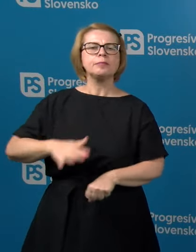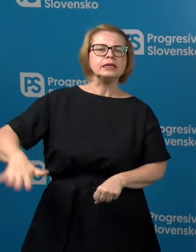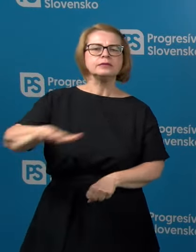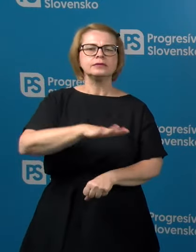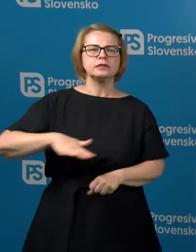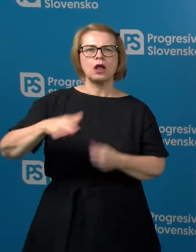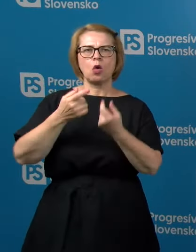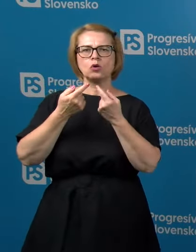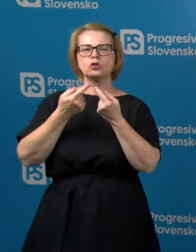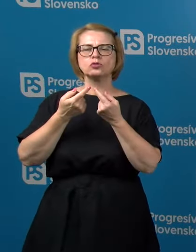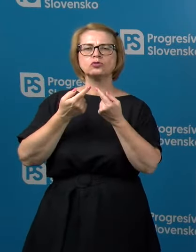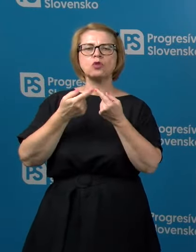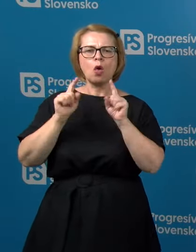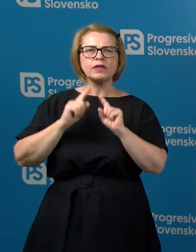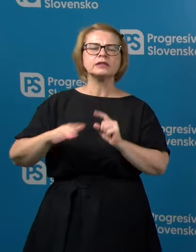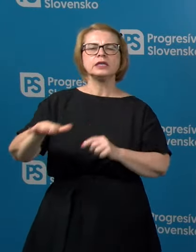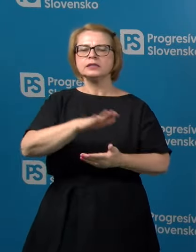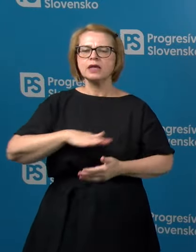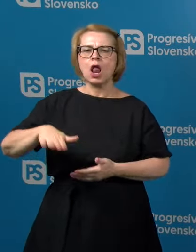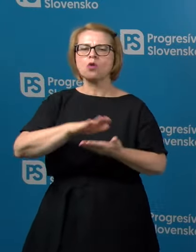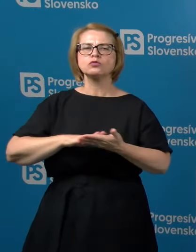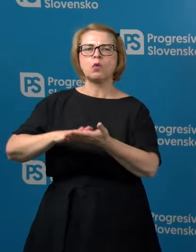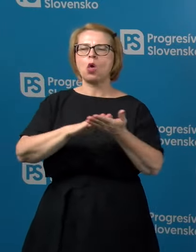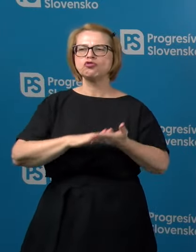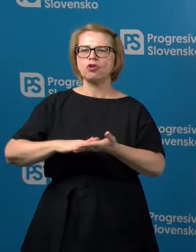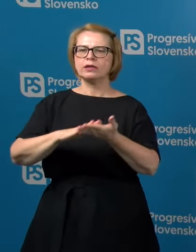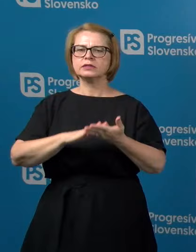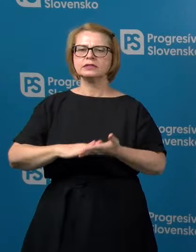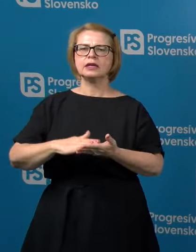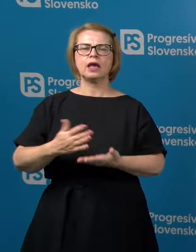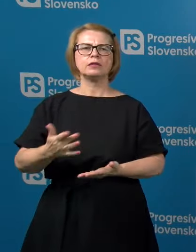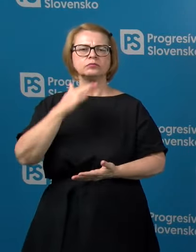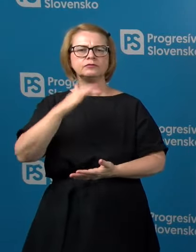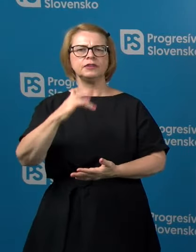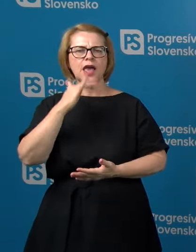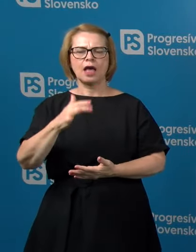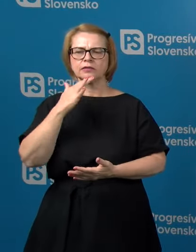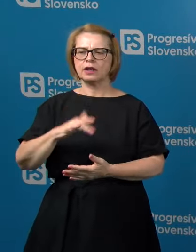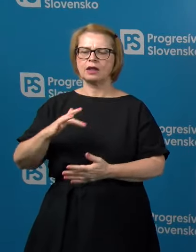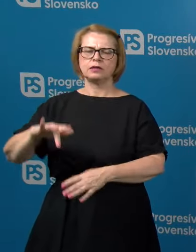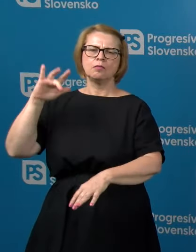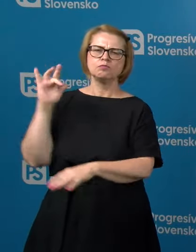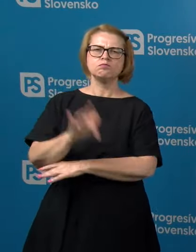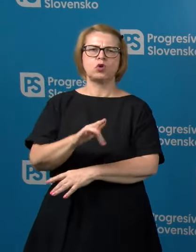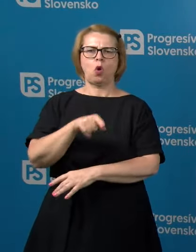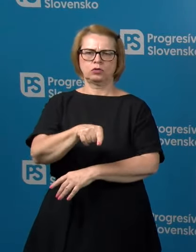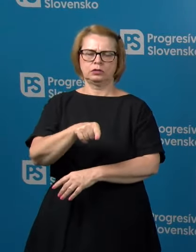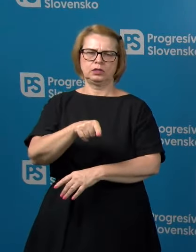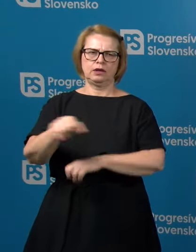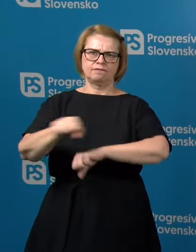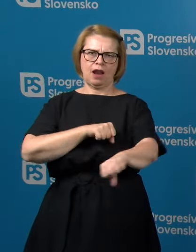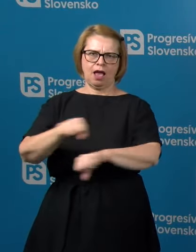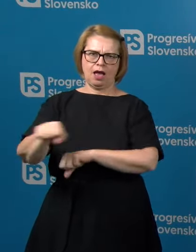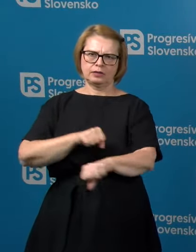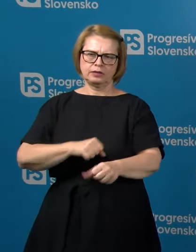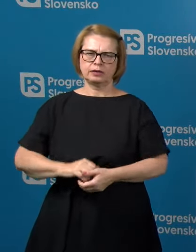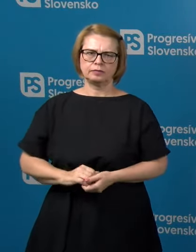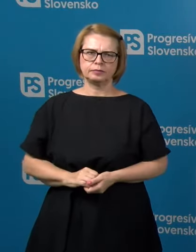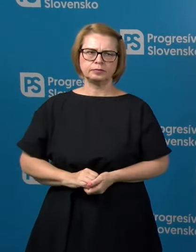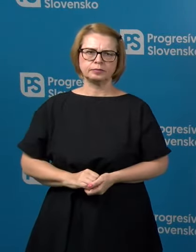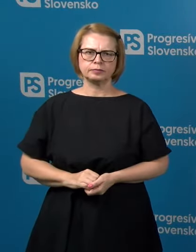Aby to bol celospoločenský hlas. Hlas, ktorý vyjadruje odpor voči tomu, kam táto vláda Slovensko ťaha.